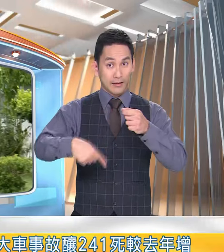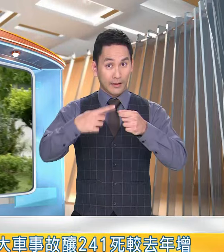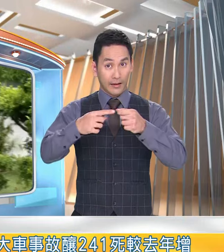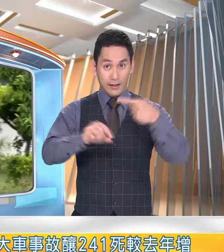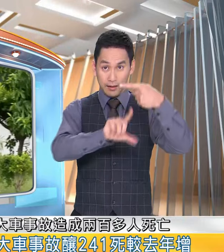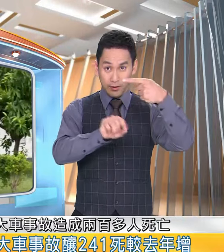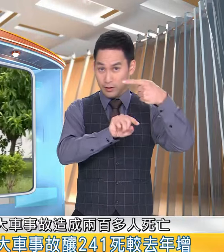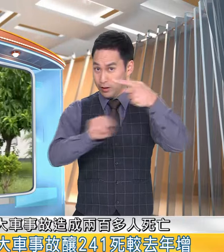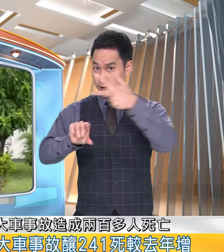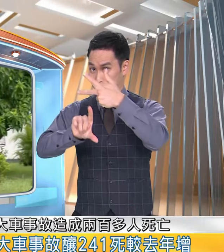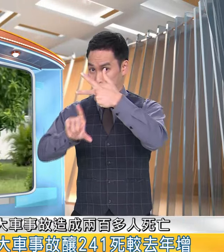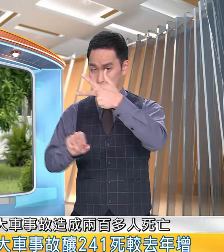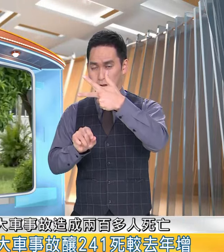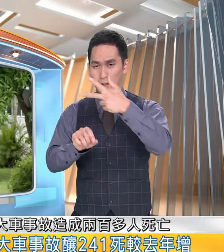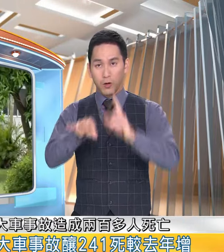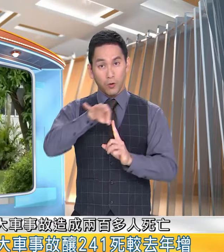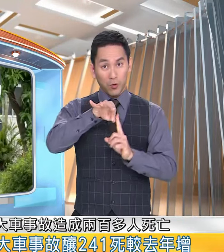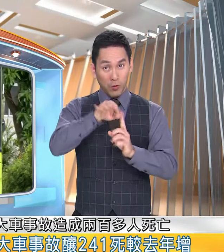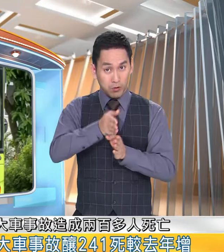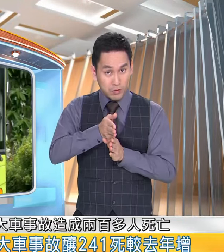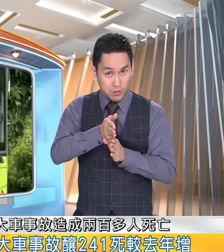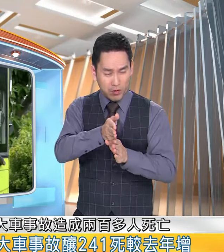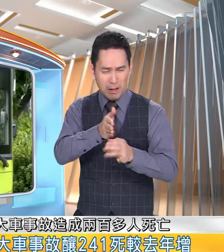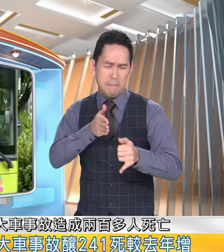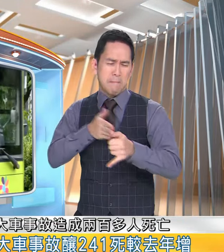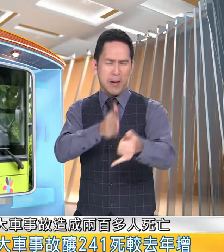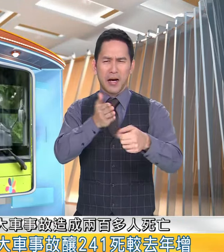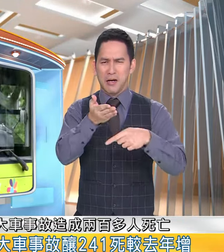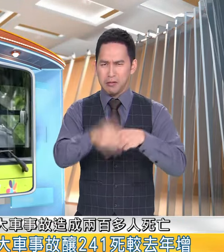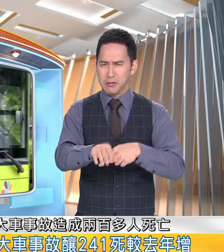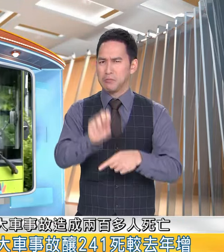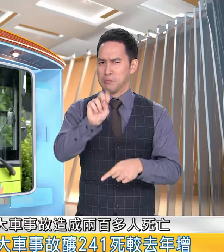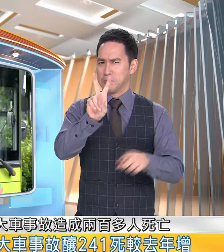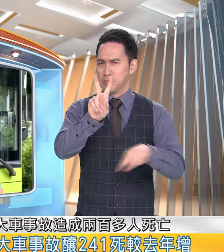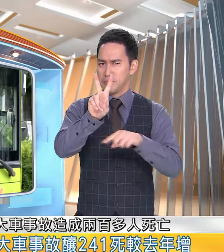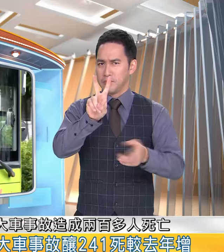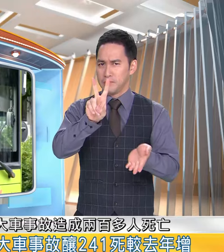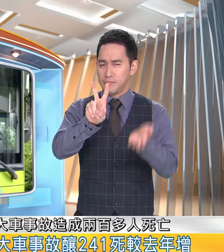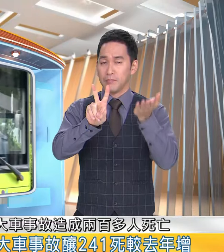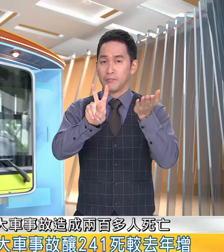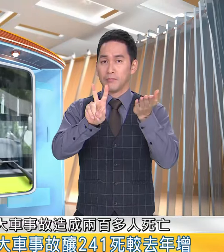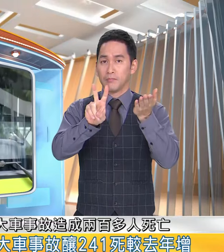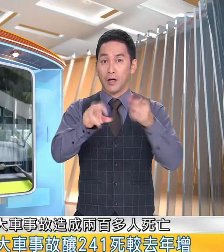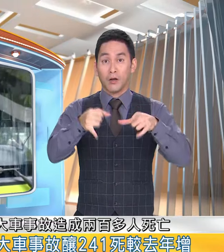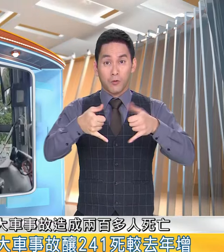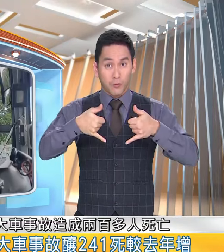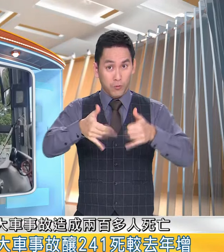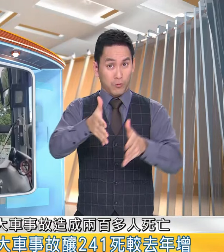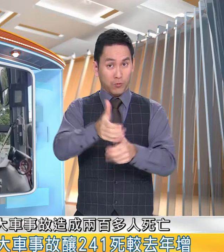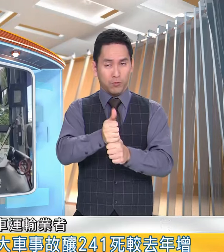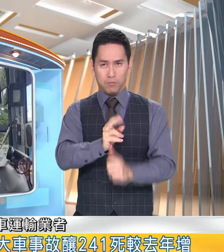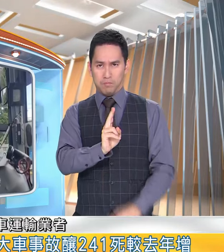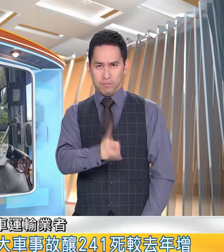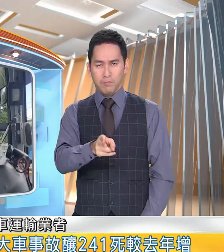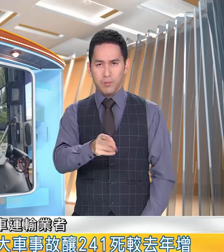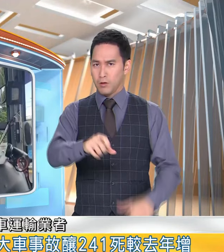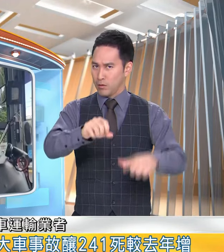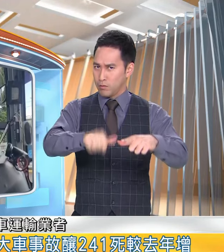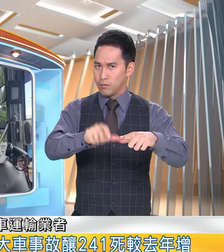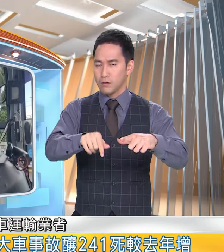今年1到7月，大车事故造成200多人死亡，公路局要求汽车